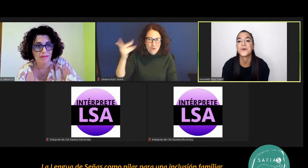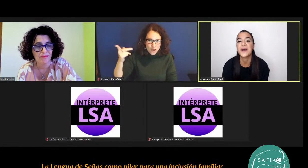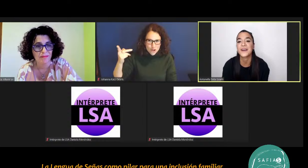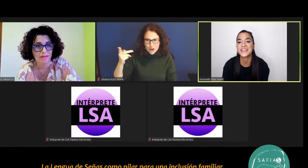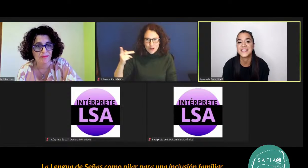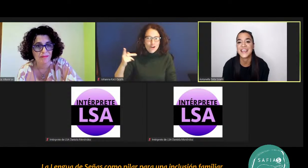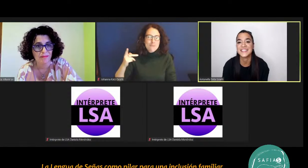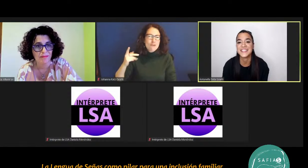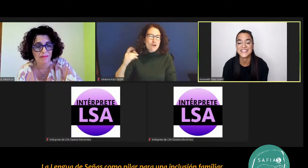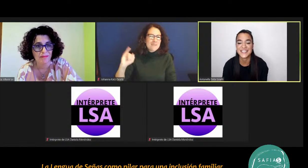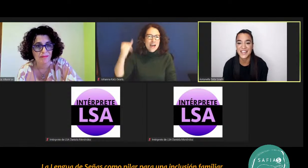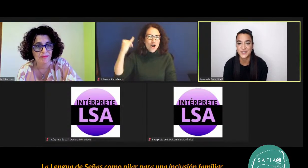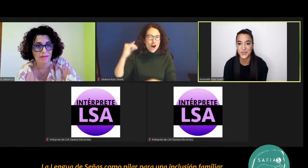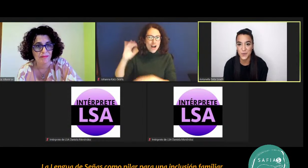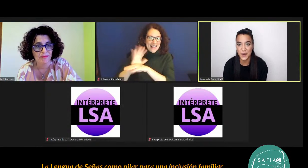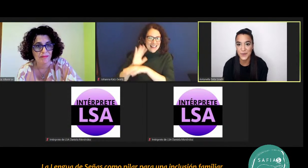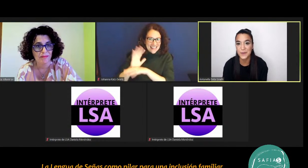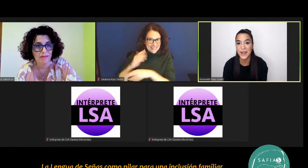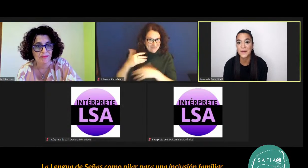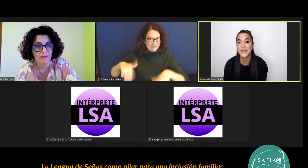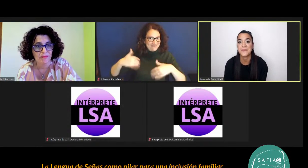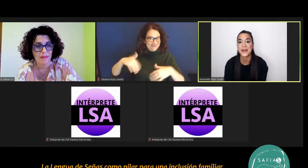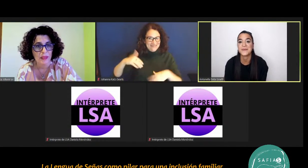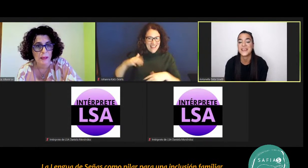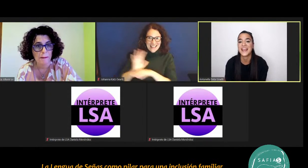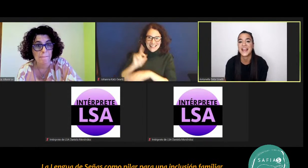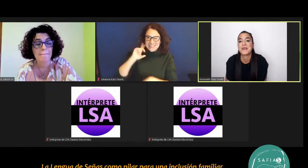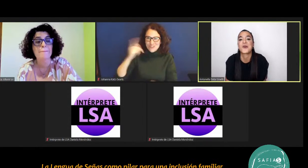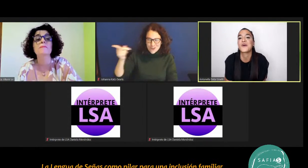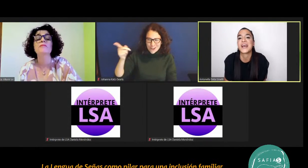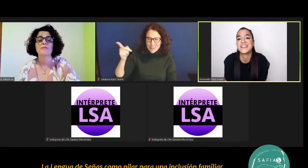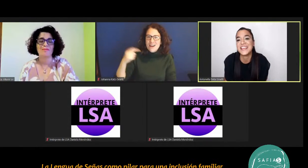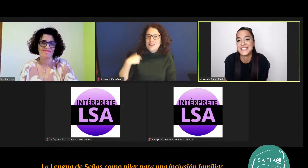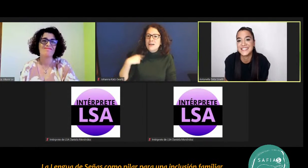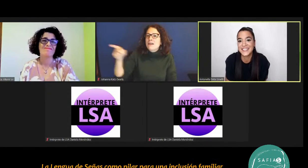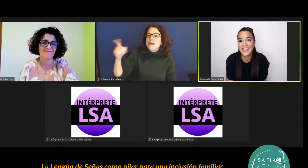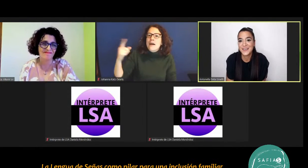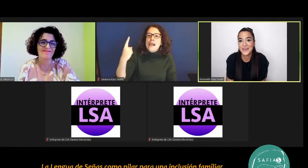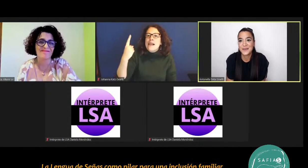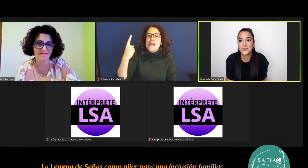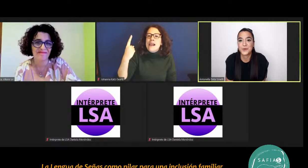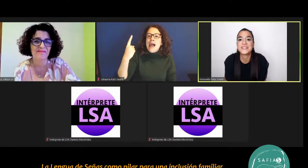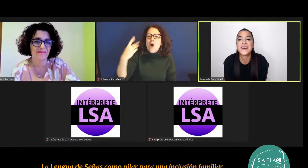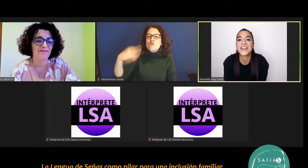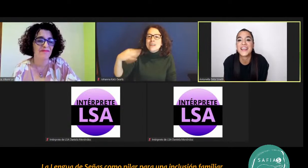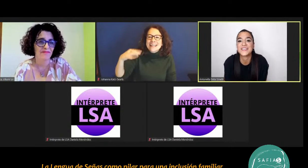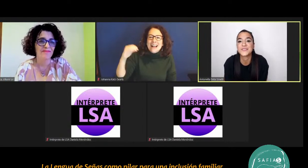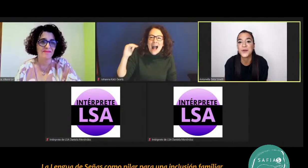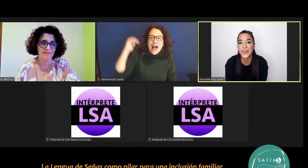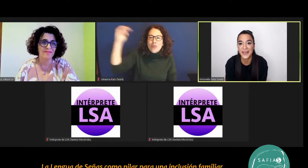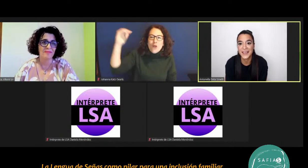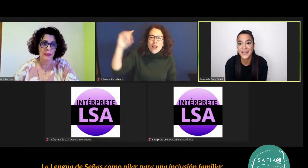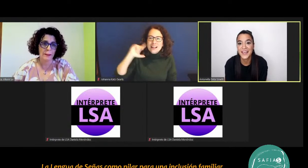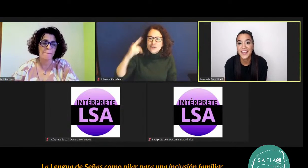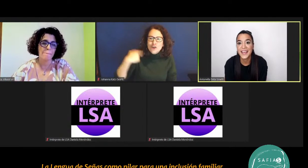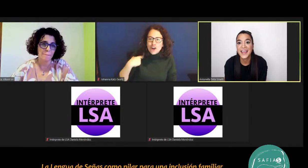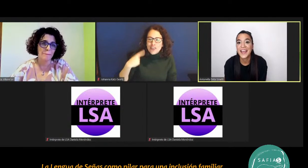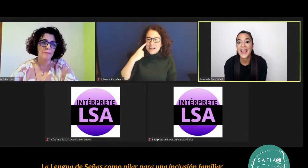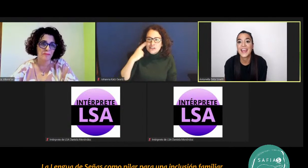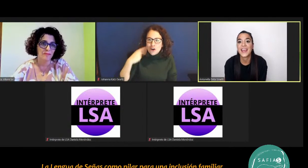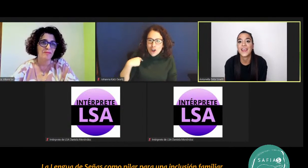como que actuaba en silencio, no hablaba, y para mí era la mejor actriz. Yo pensaba que era sorda.